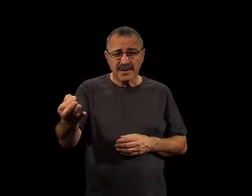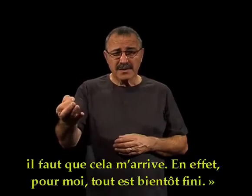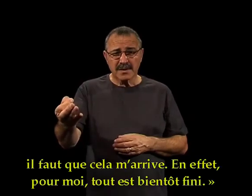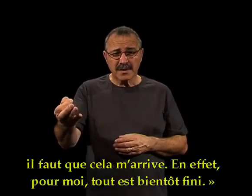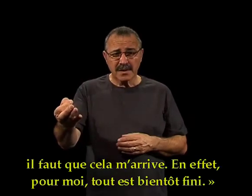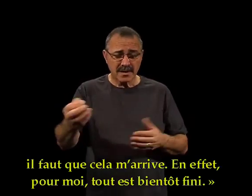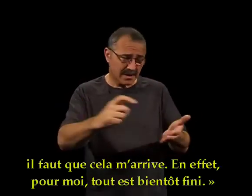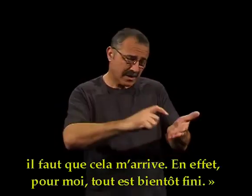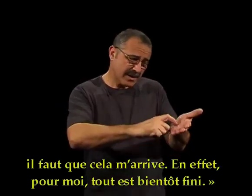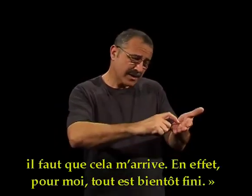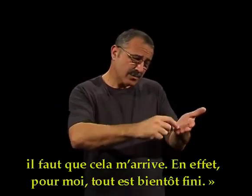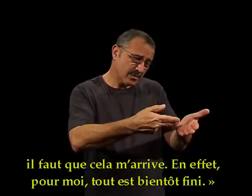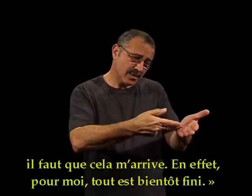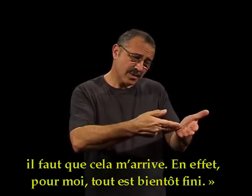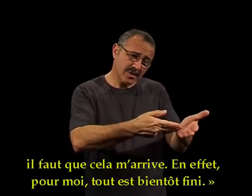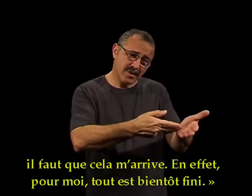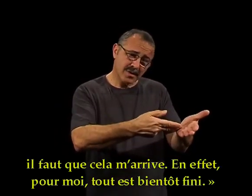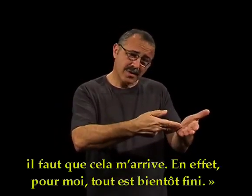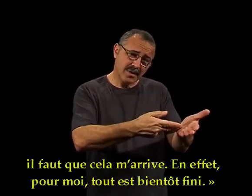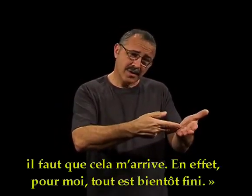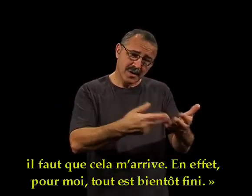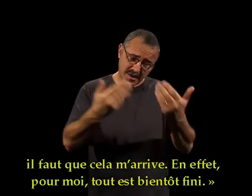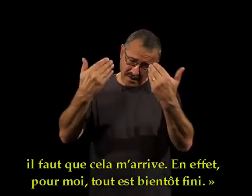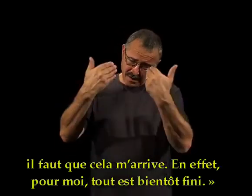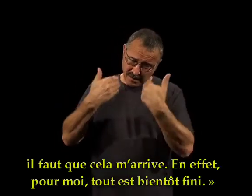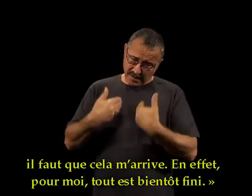je vous le dis, il faut que cela m'arrive.